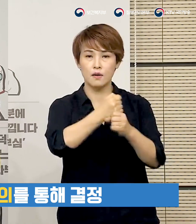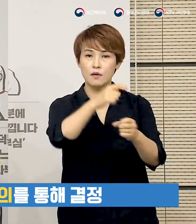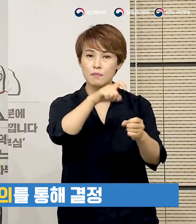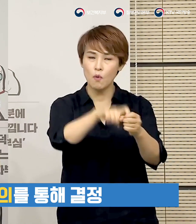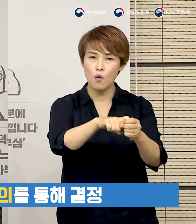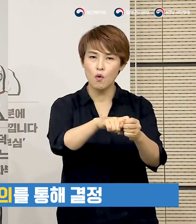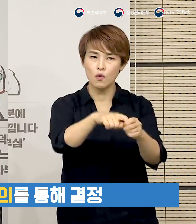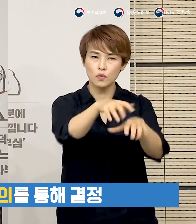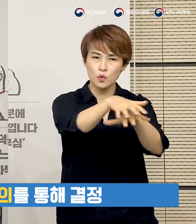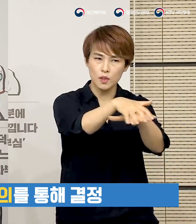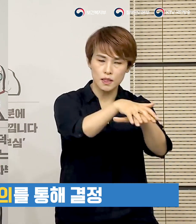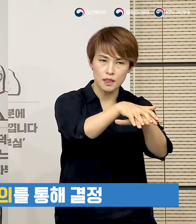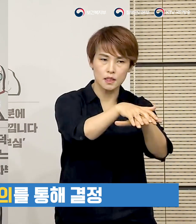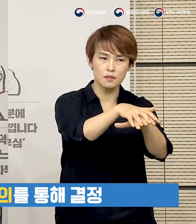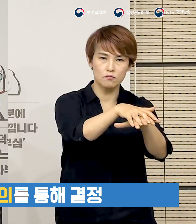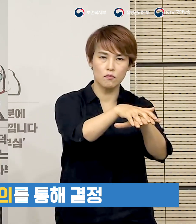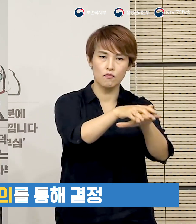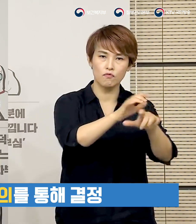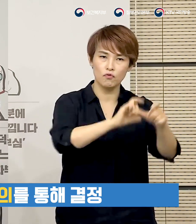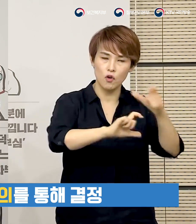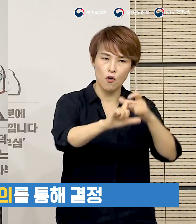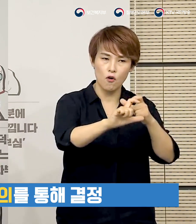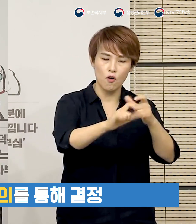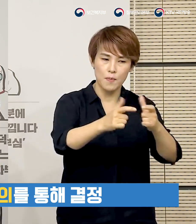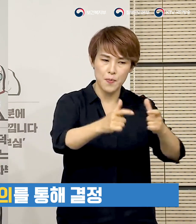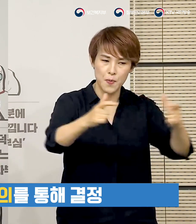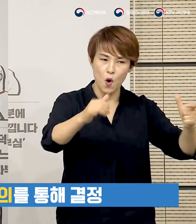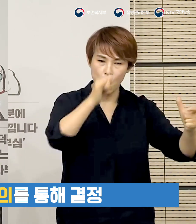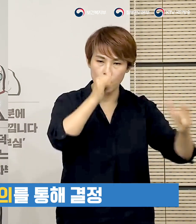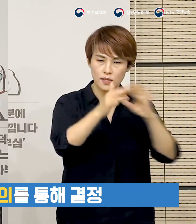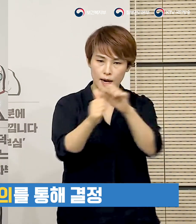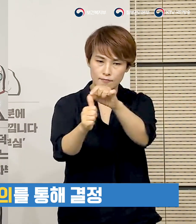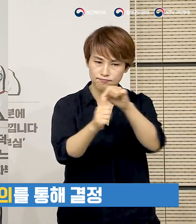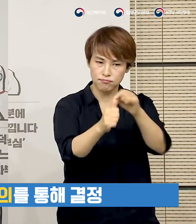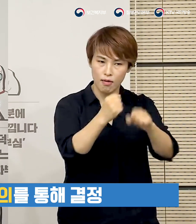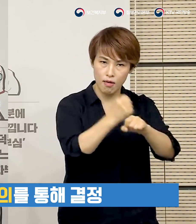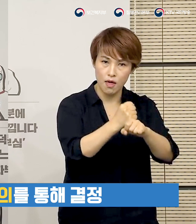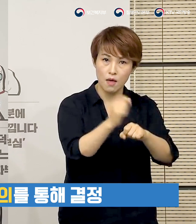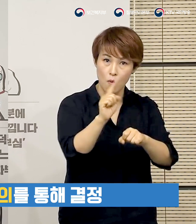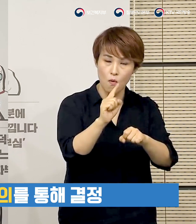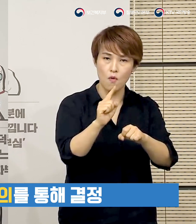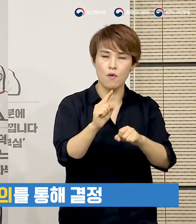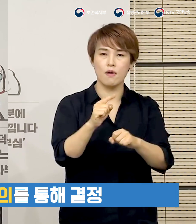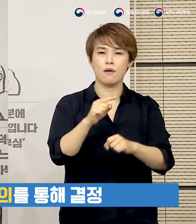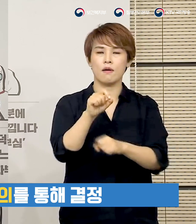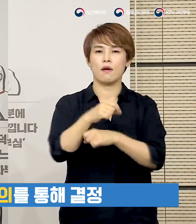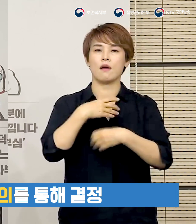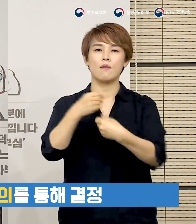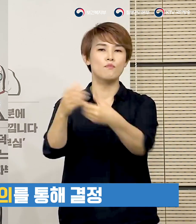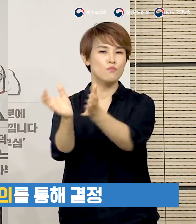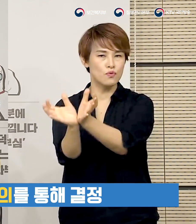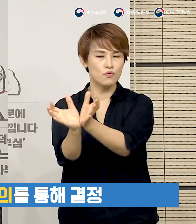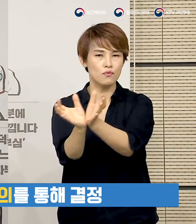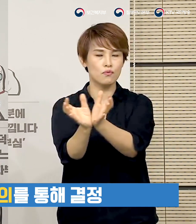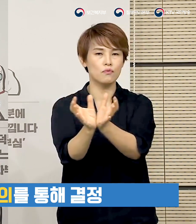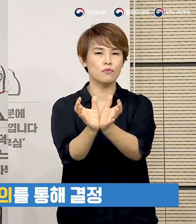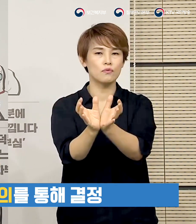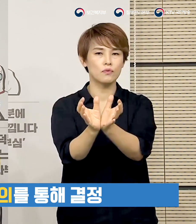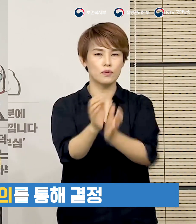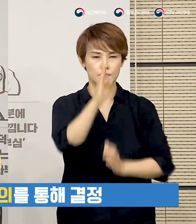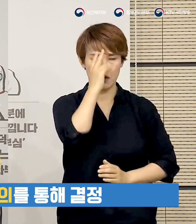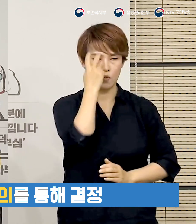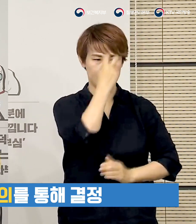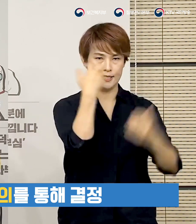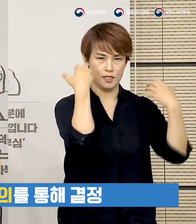어떤 조직들이 추후에 좀 더 보강이 되고 인력이 확보될 것인가는 행안부와 아마 이 질병관리청 간의